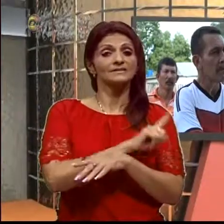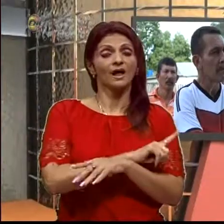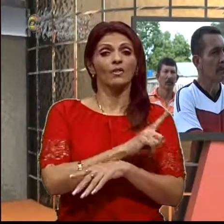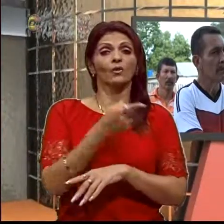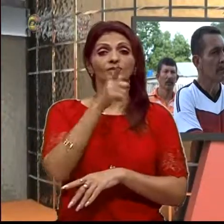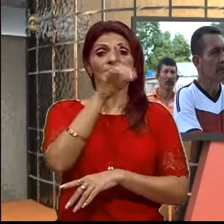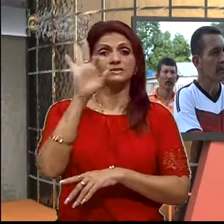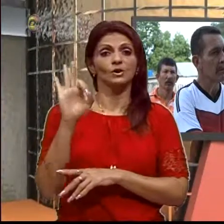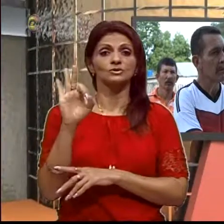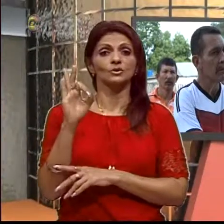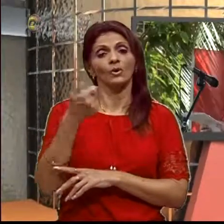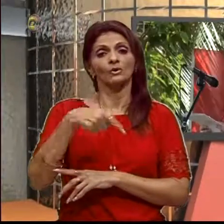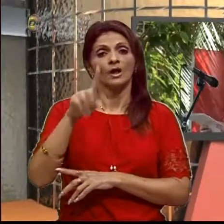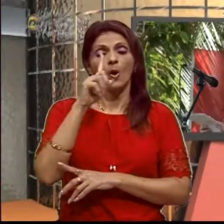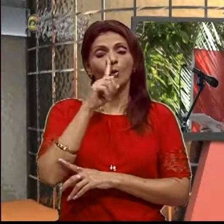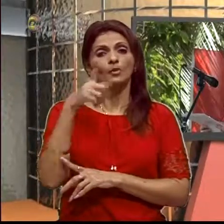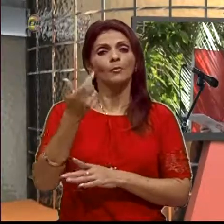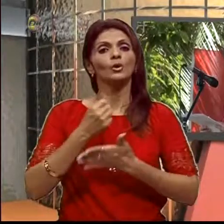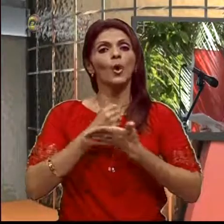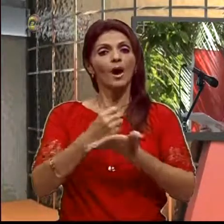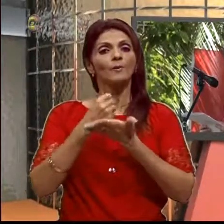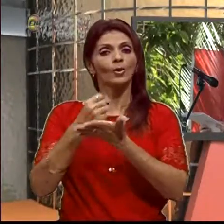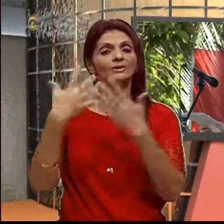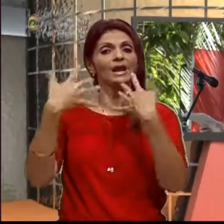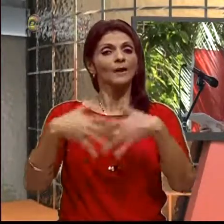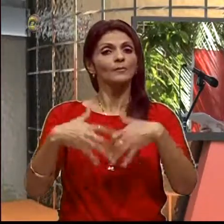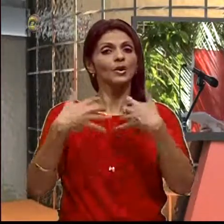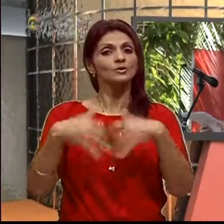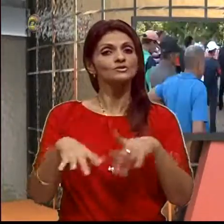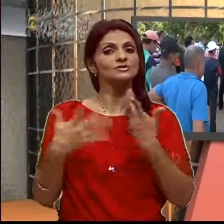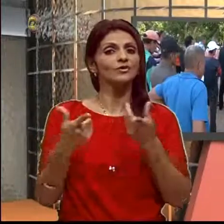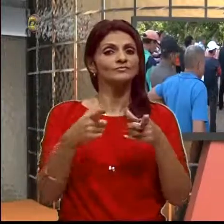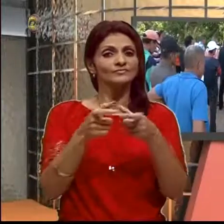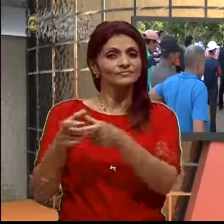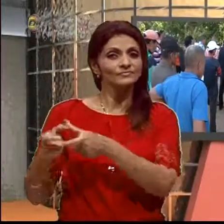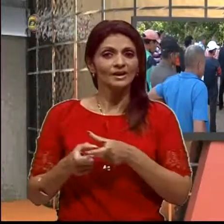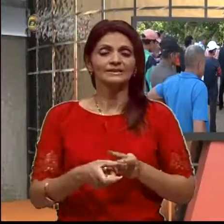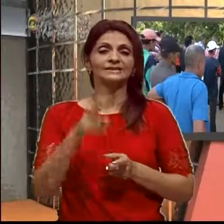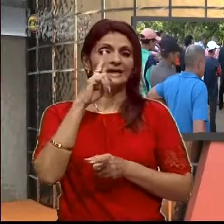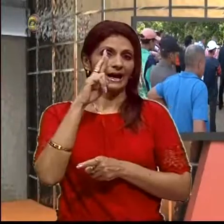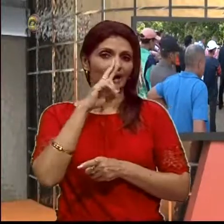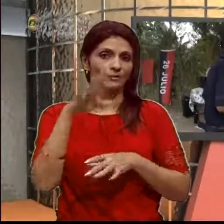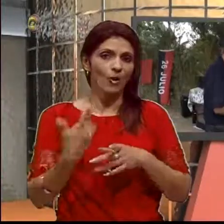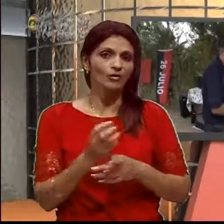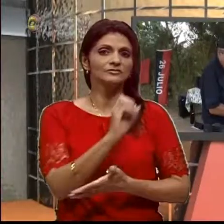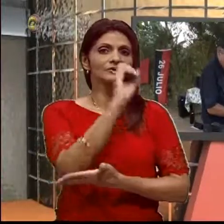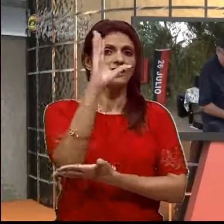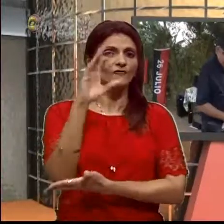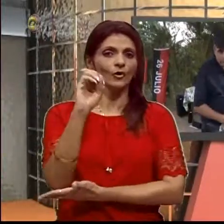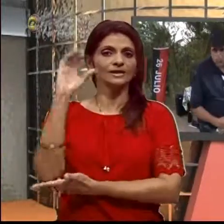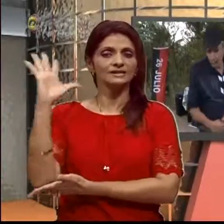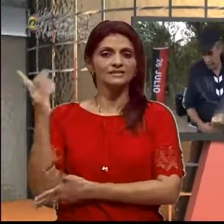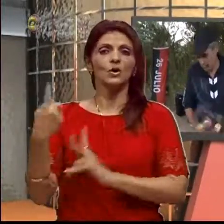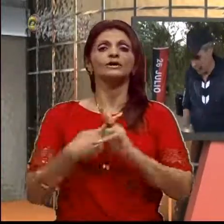18 de junio, por sus aportes en la producción de carbón, reforestación y cuidado de las áreas